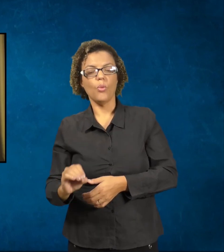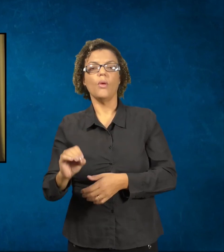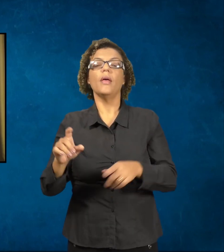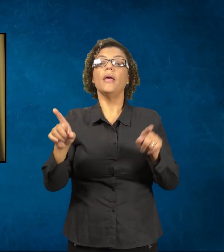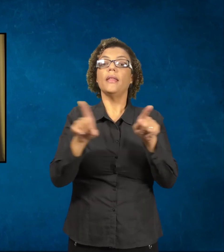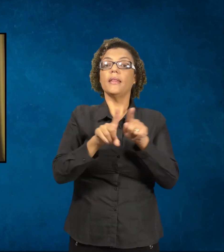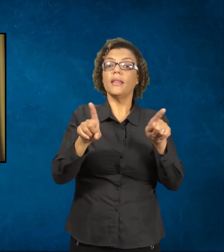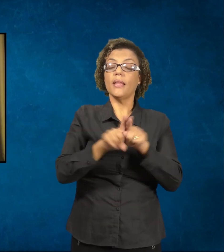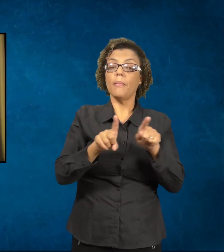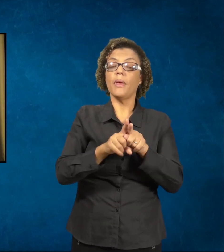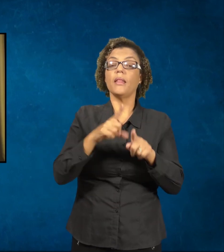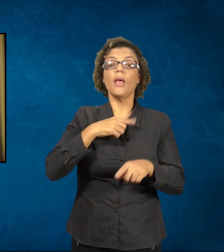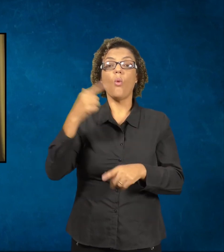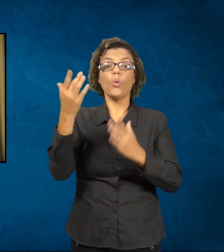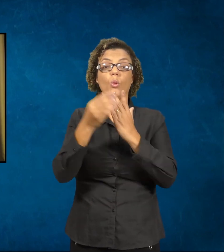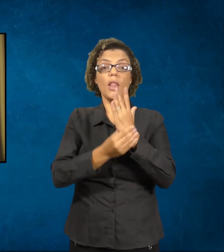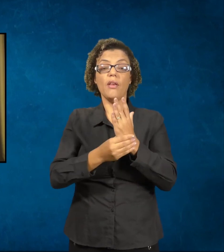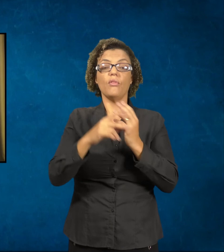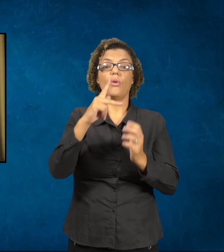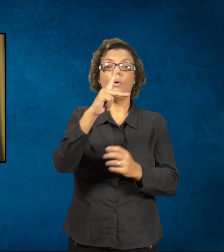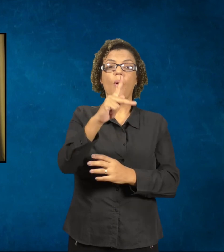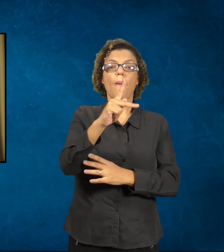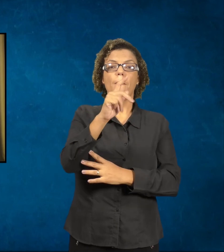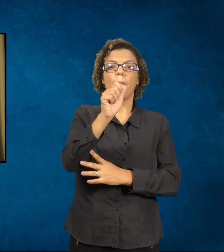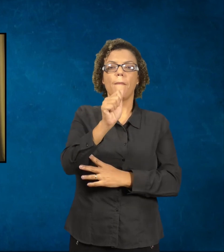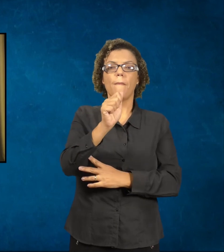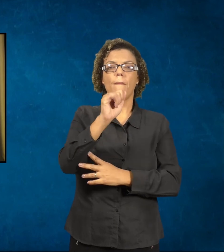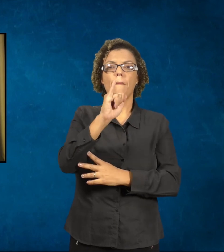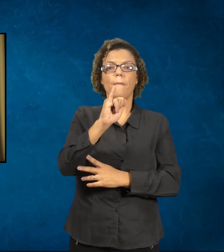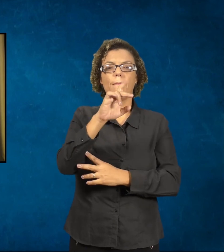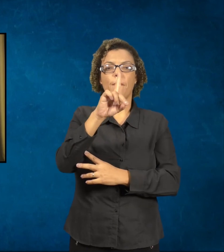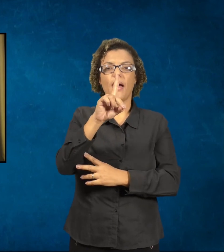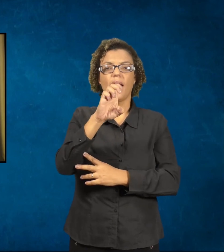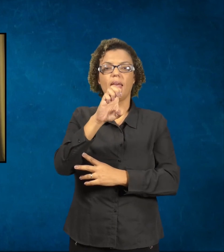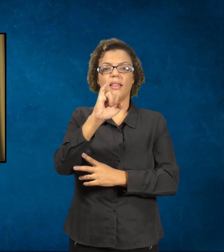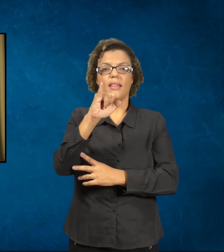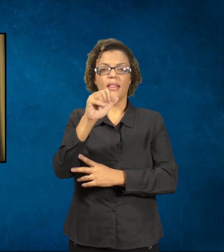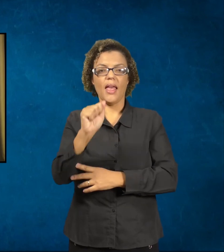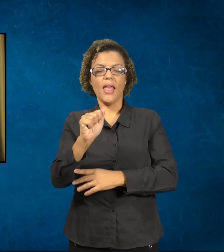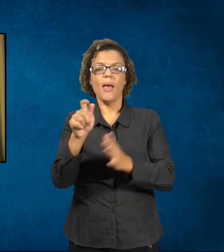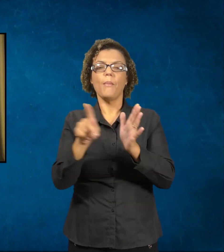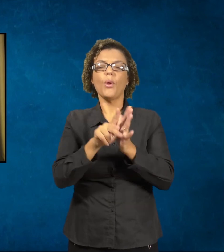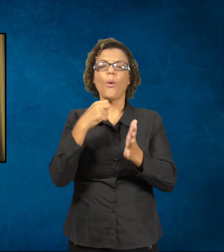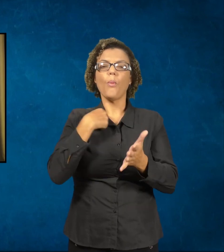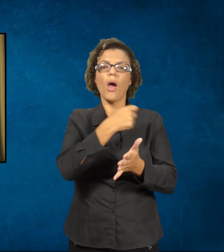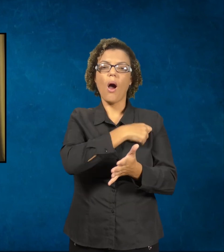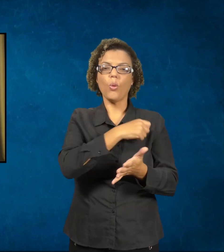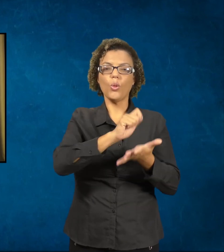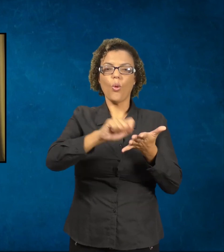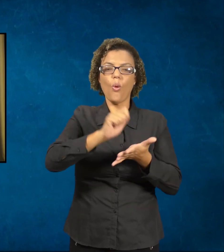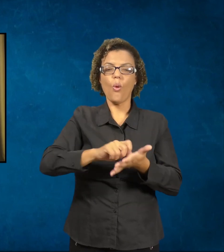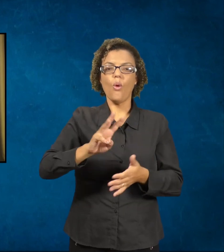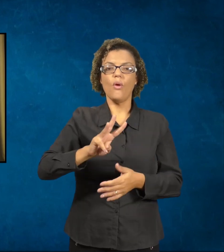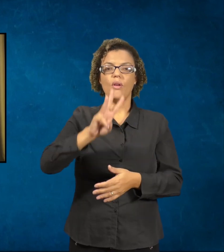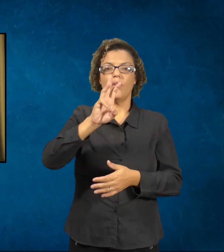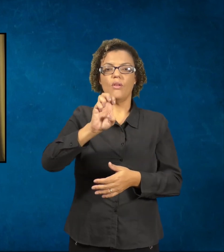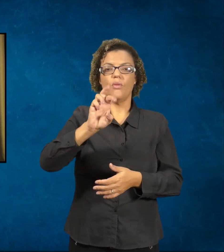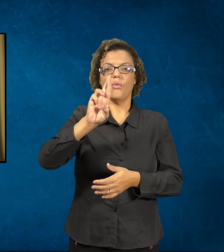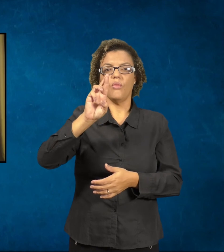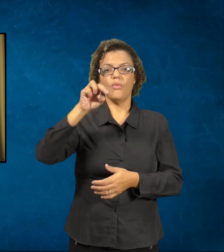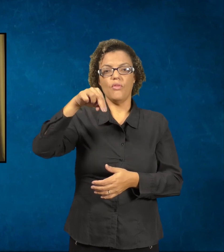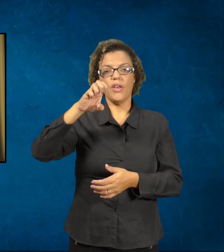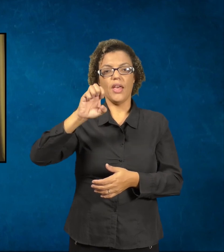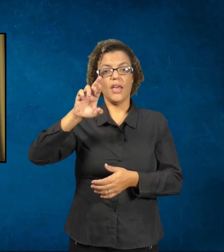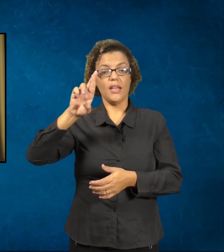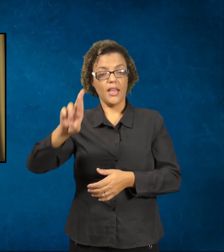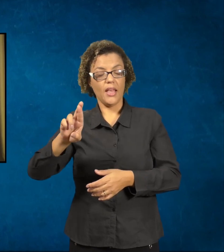maneira maravilhosa. E quem sabe, mais ainda, um dia, uma República de Platão. Se você achar que essa empreitada de